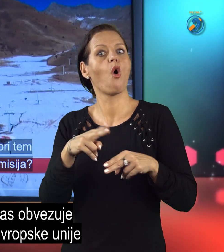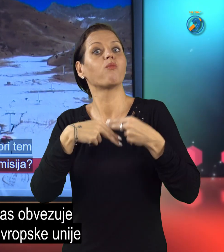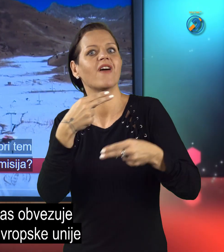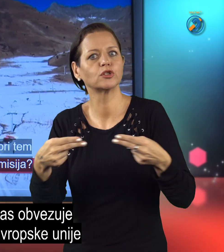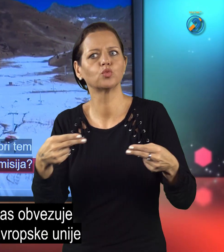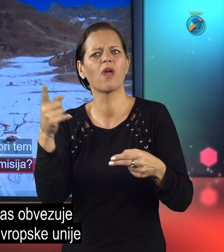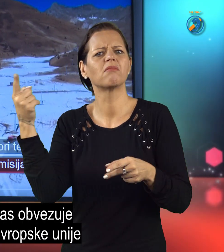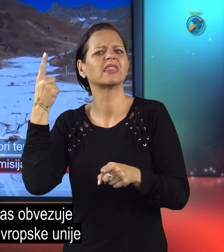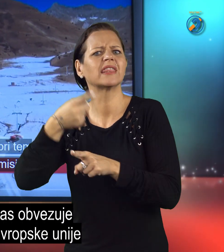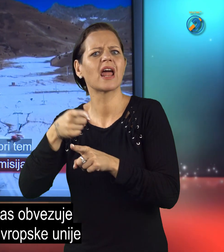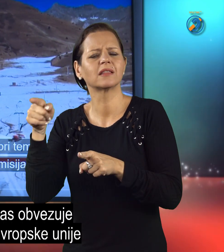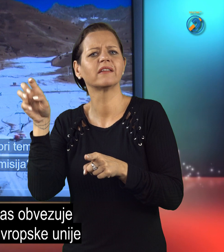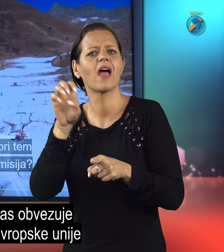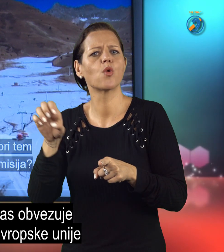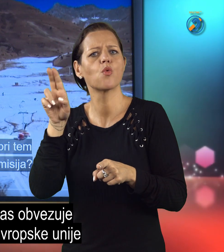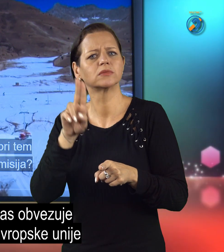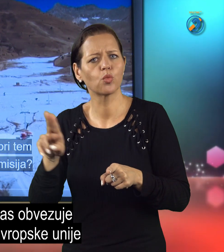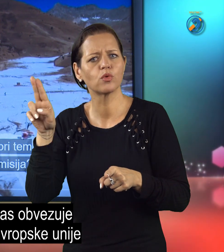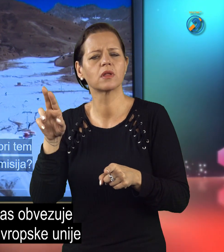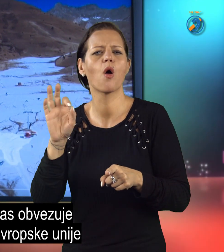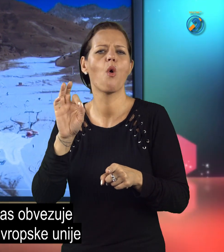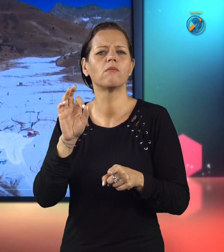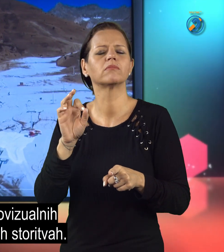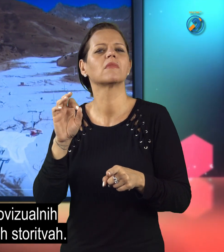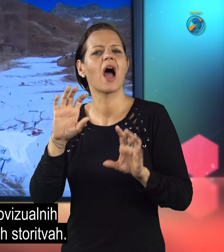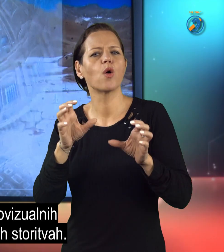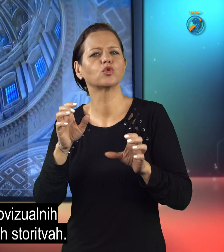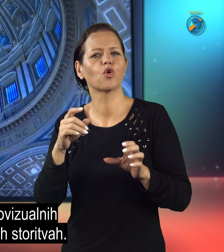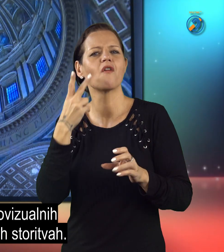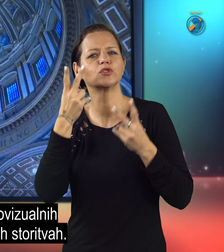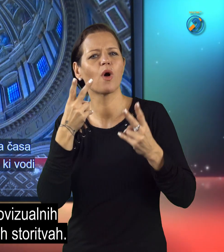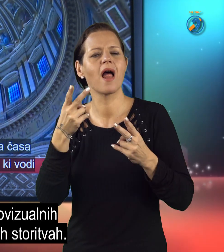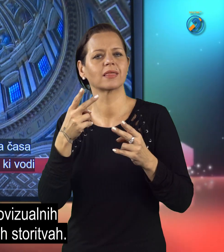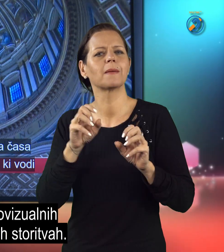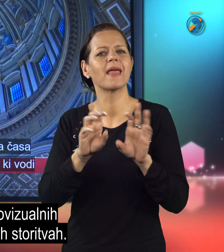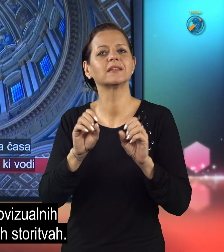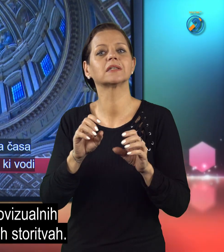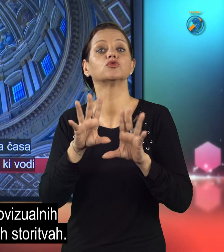K temu nas obvezuje direktiva Evropske unije o audiovizualnih medijskih storitvah.